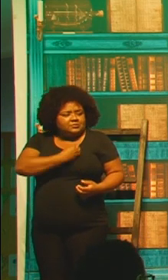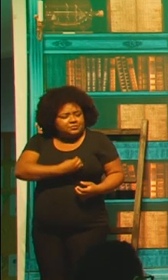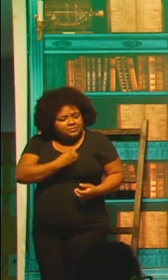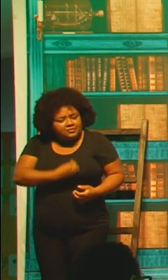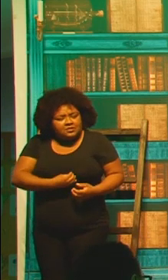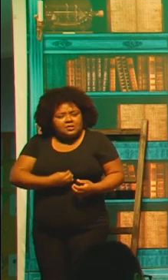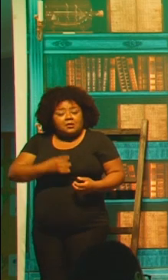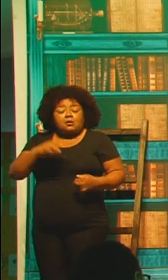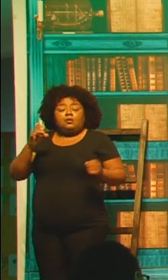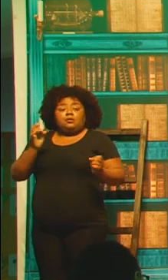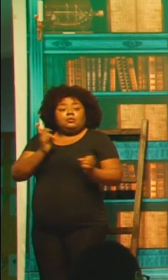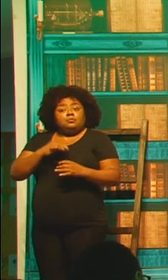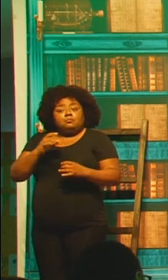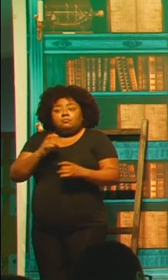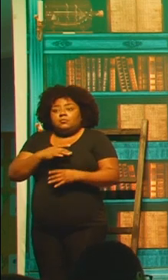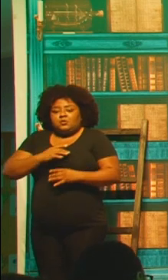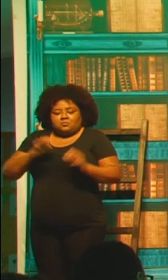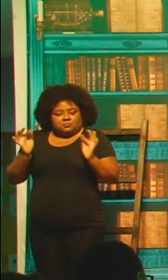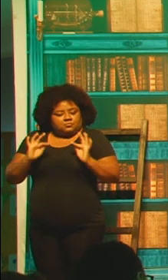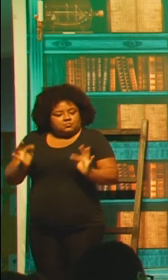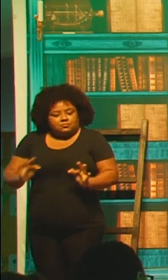de ser feliz, o medo